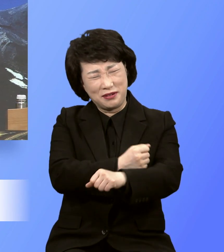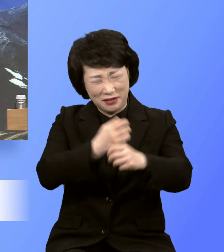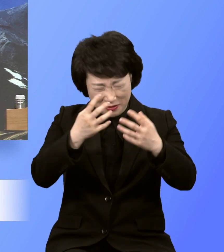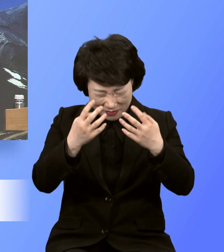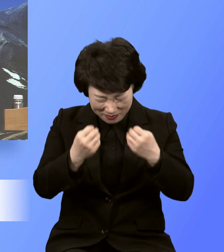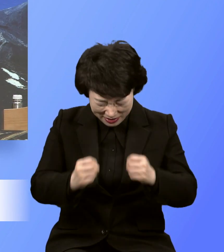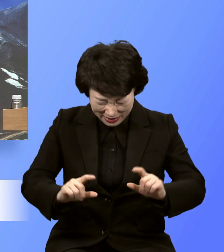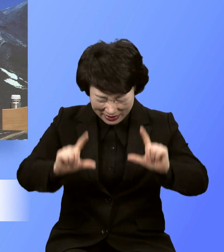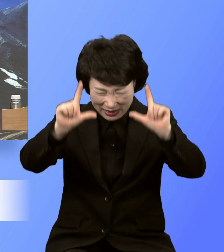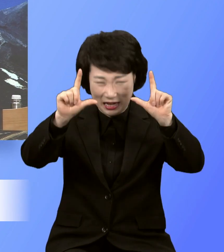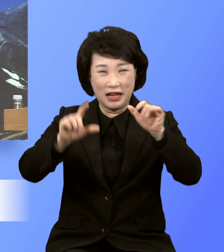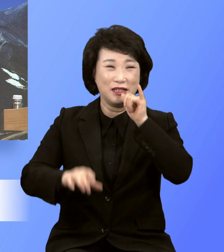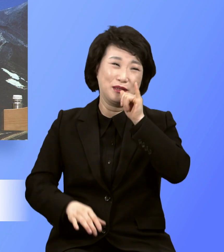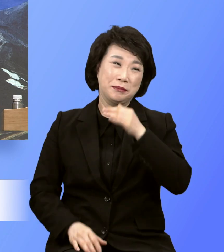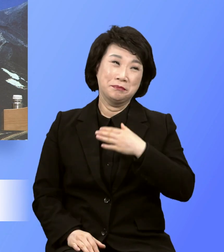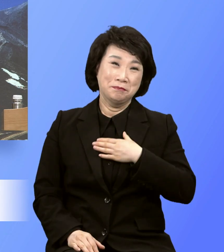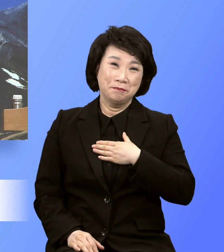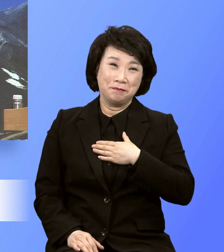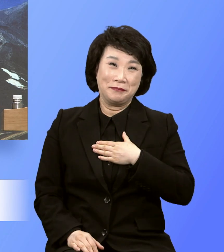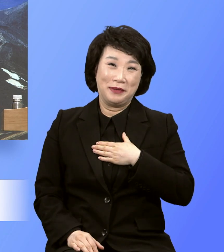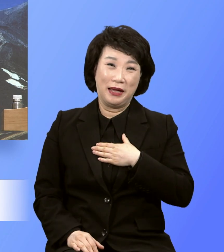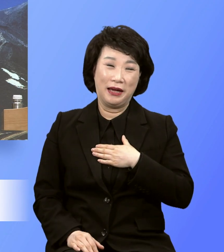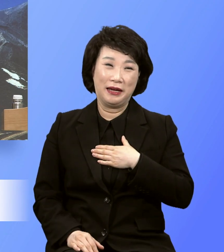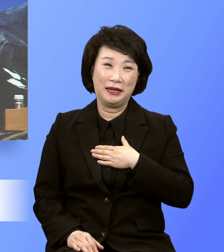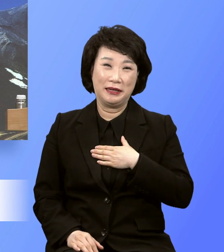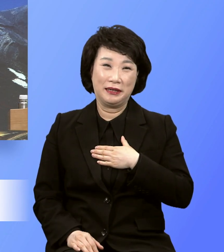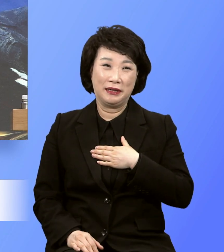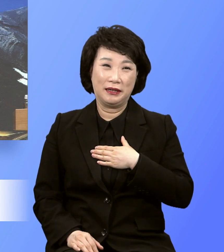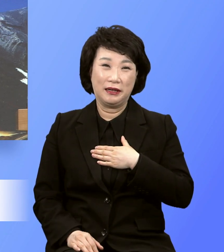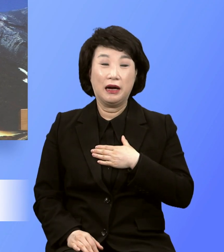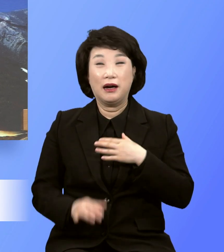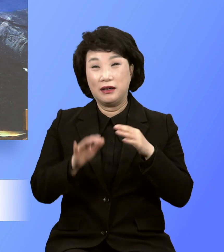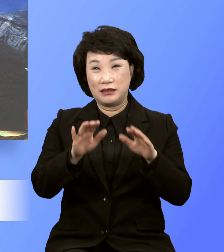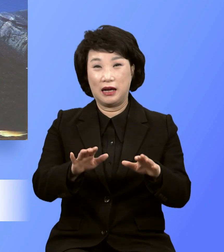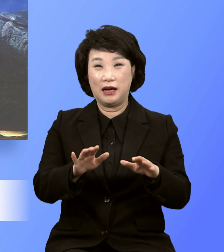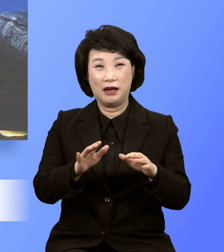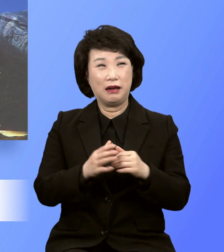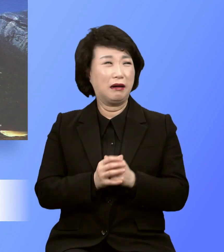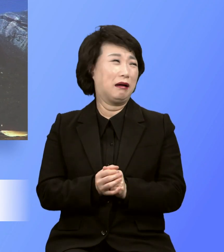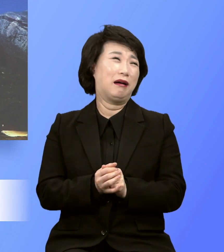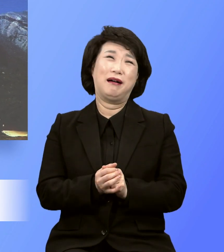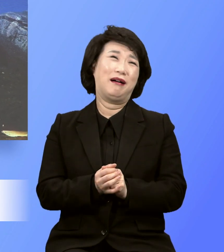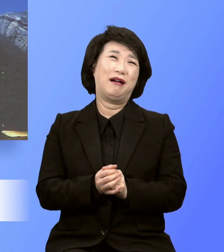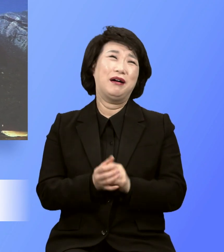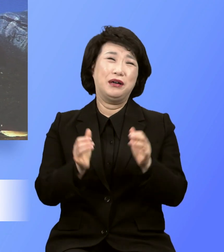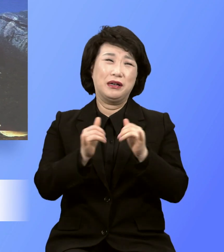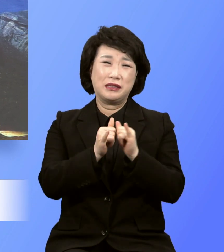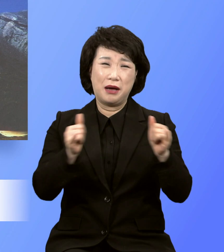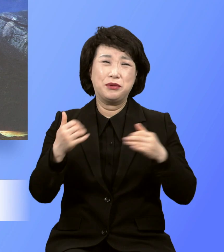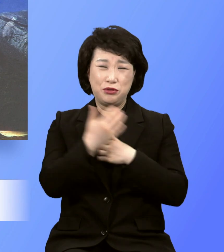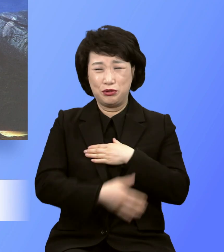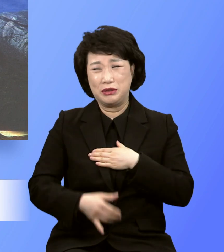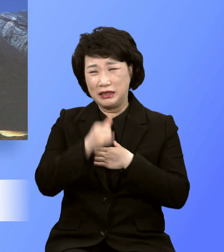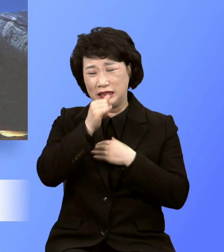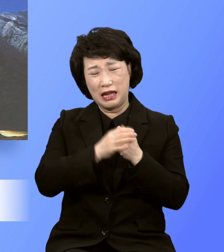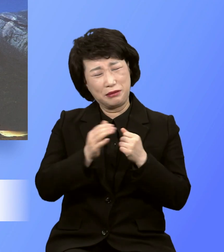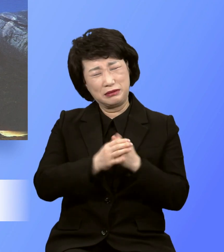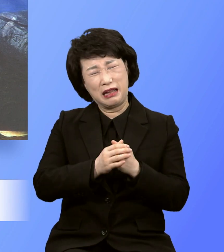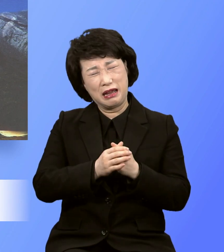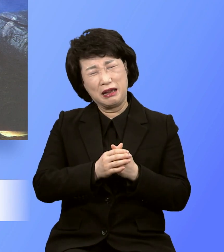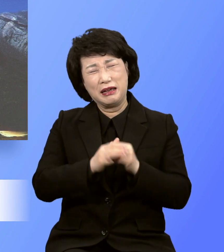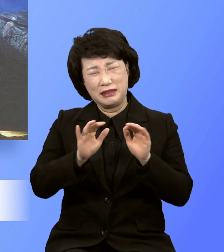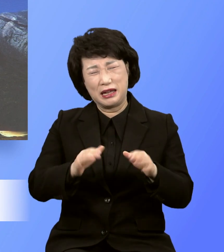고통스러웠던 날들. 예, 사람이 육신을 가졌으니까